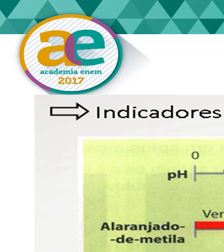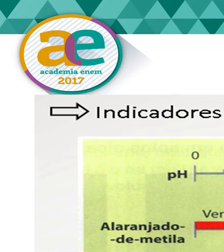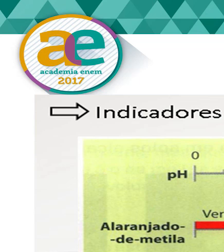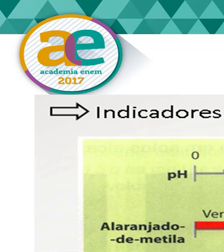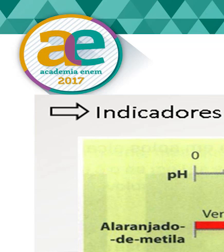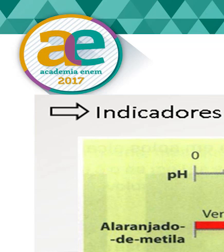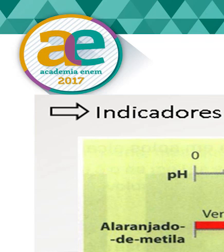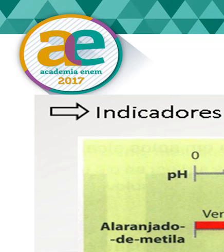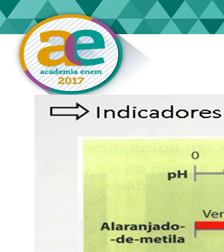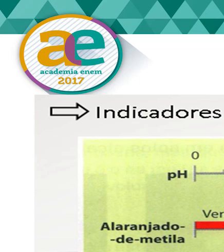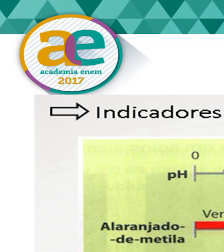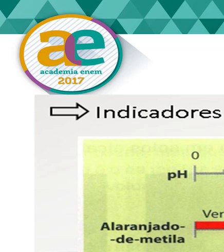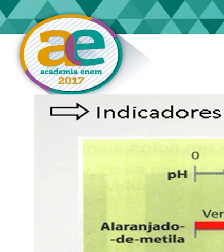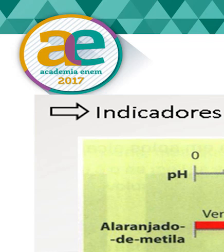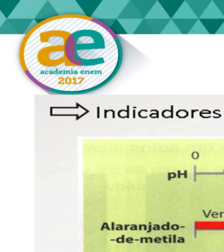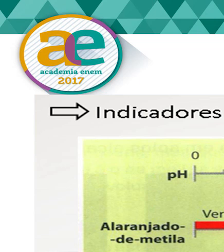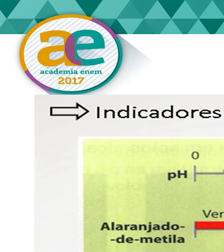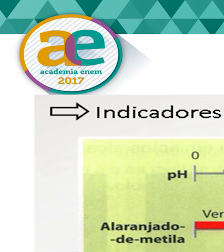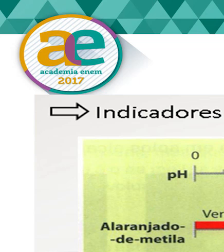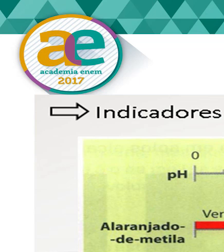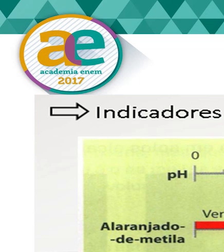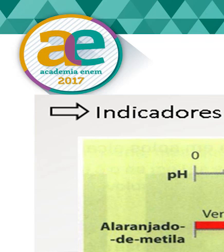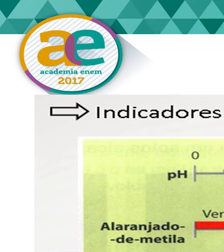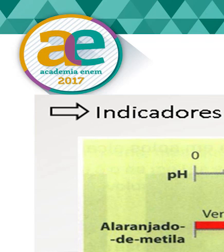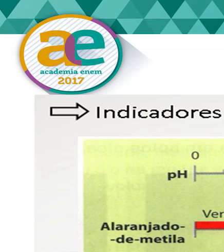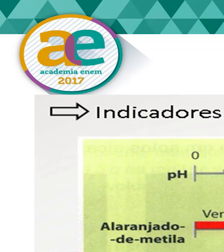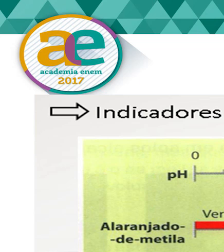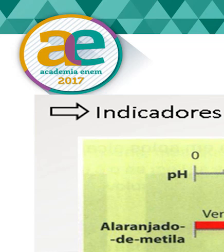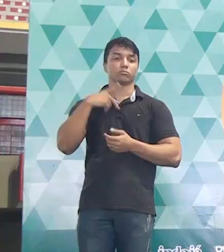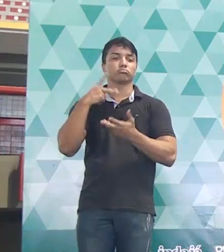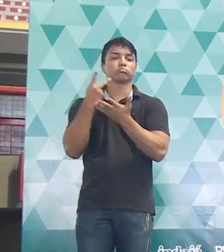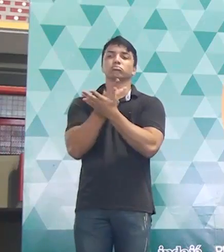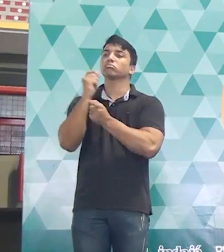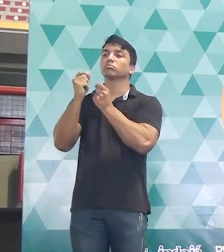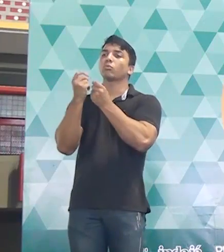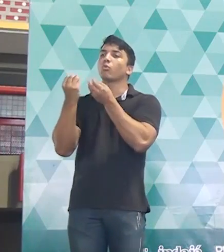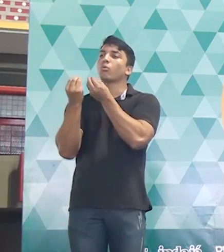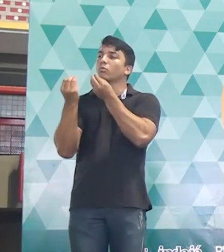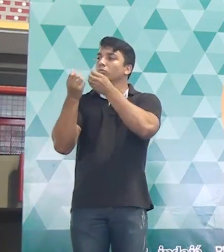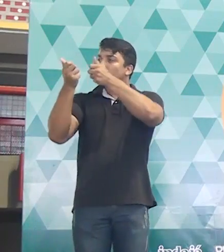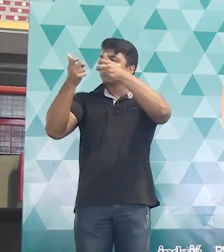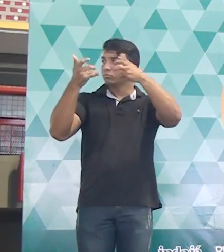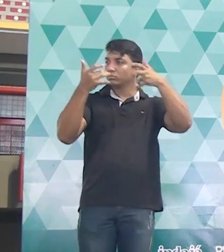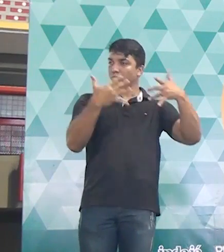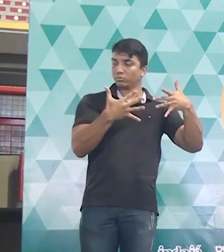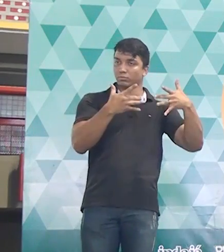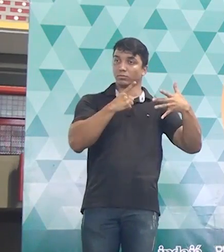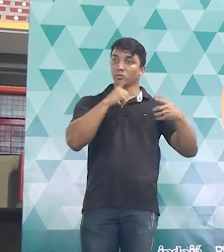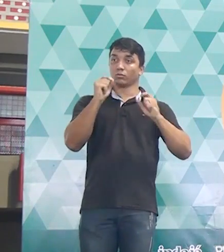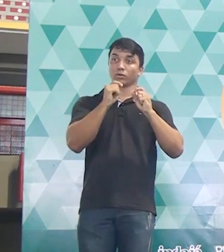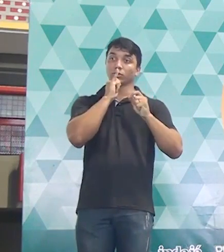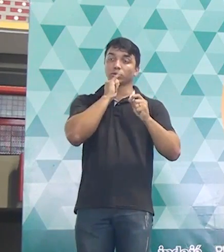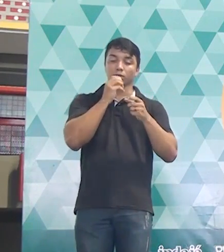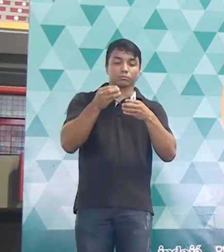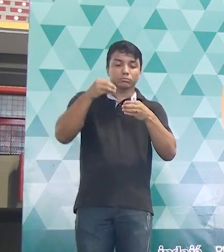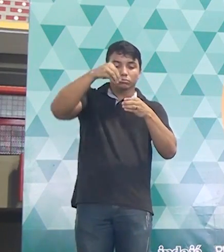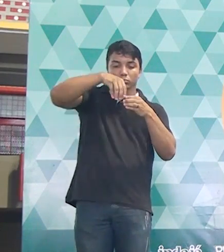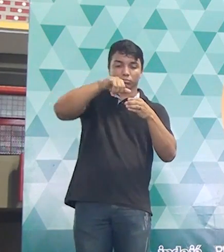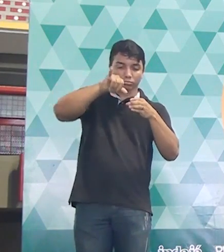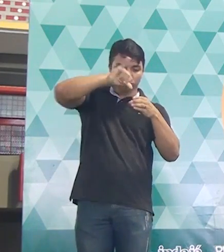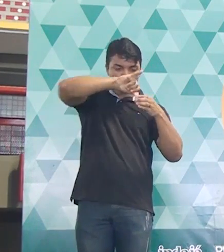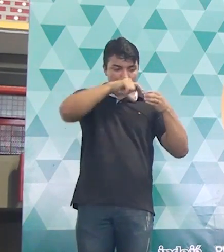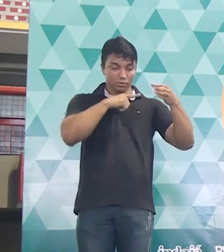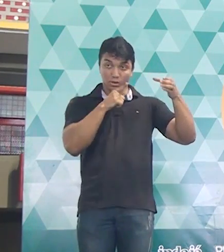acontece? Você tem aqui uma reação que explica o que aconteceu. Vamos imaginar, você tem um recipiente